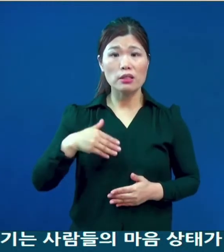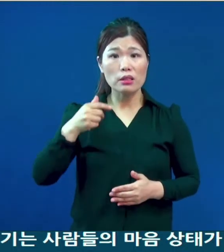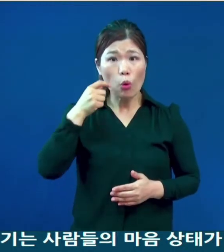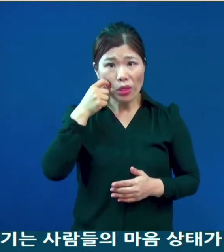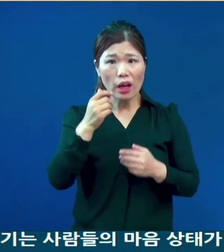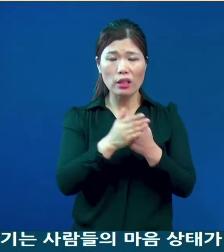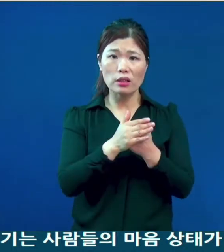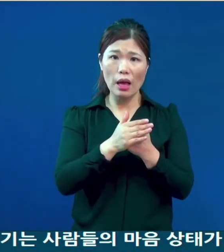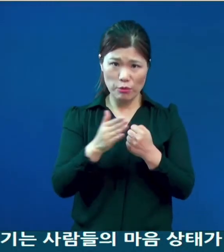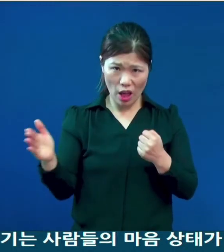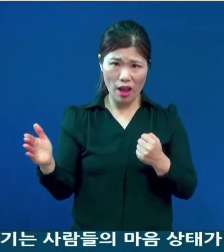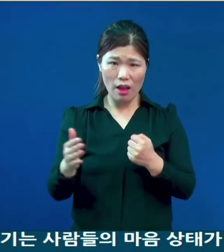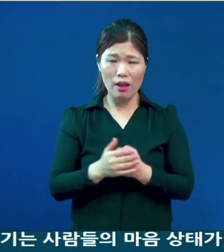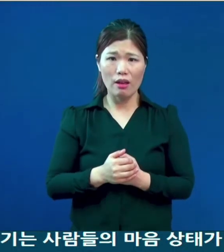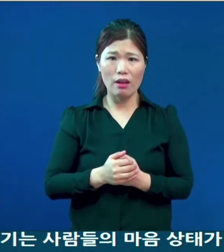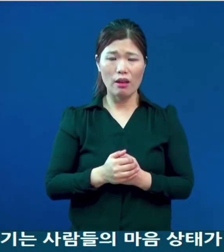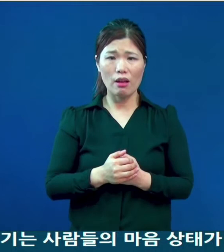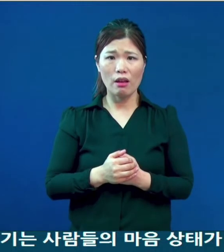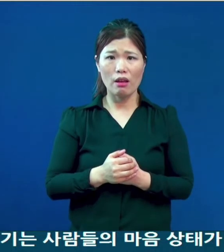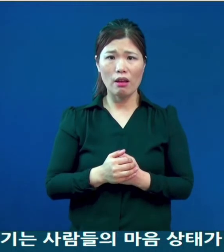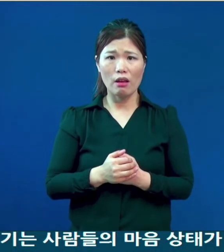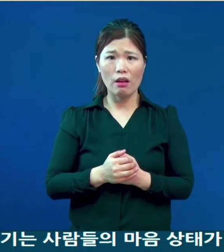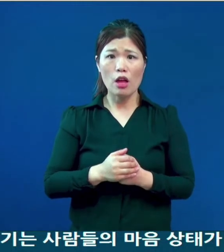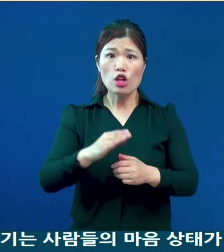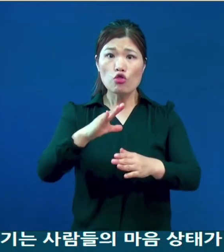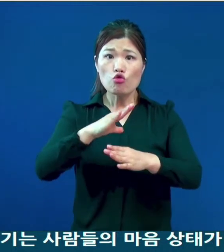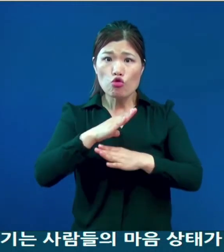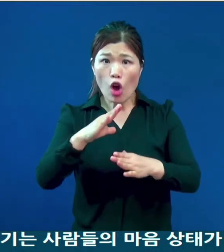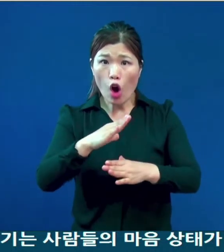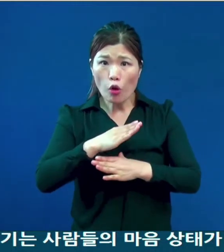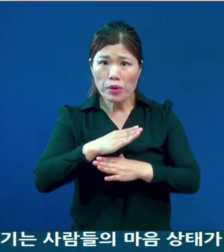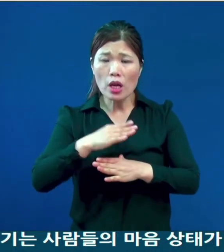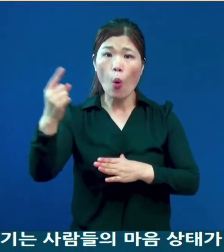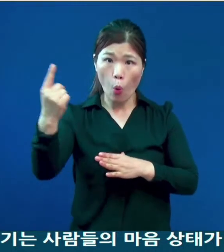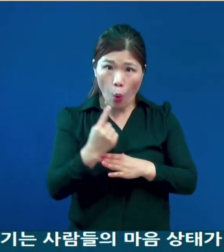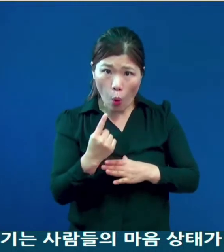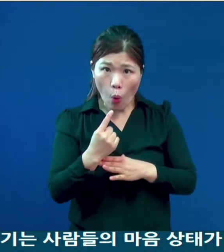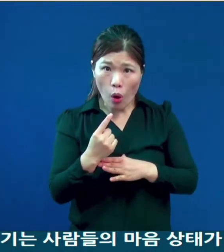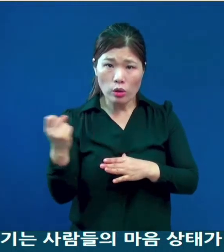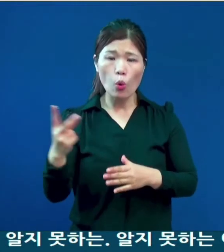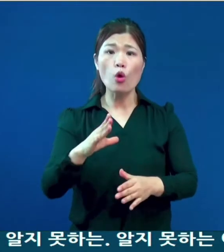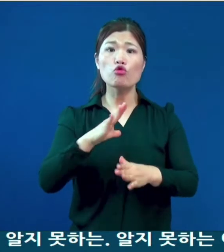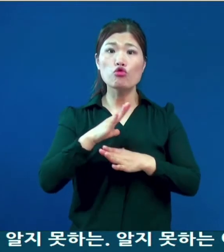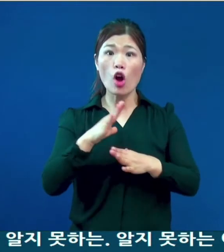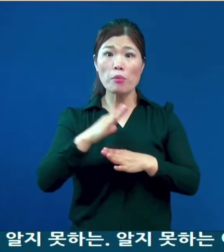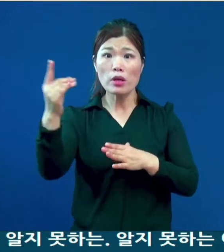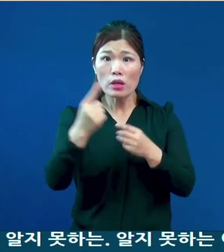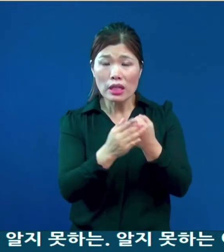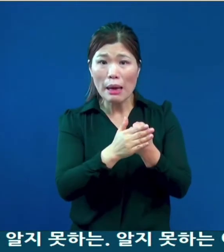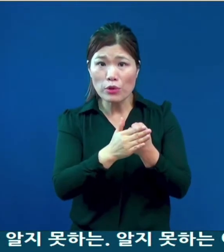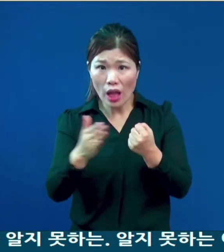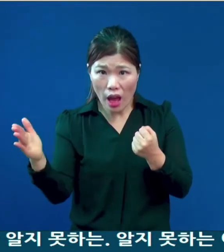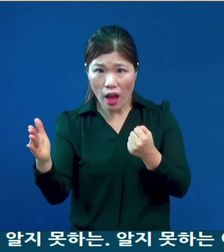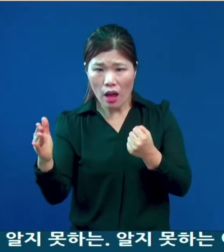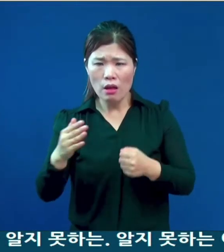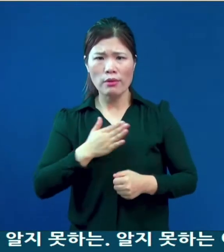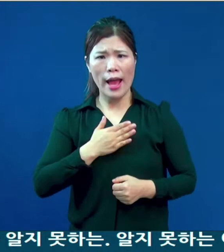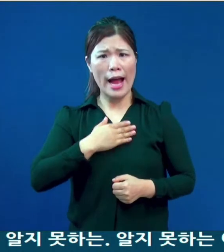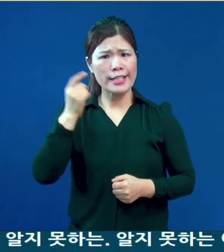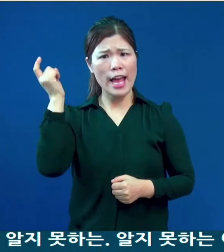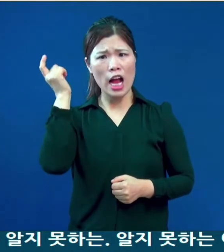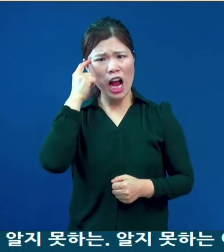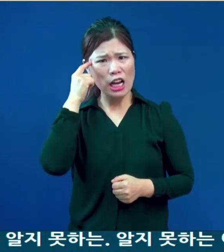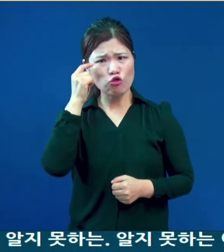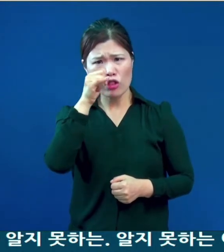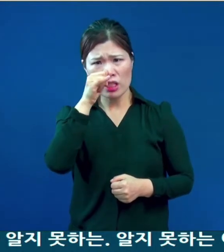가장 먼저는 하나님을 알지 못하니까 두려움이 찾아오고, 두려움이 찾아오니까 자신이 생각할 수 있는